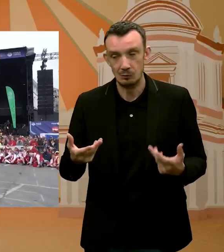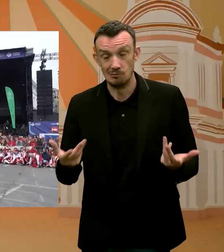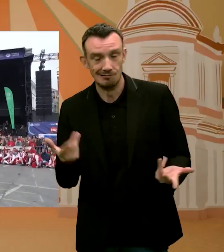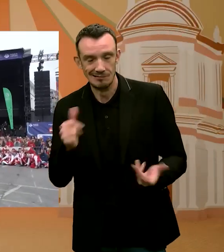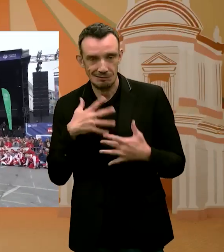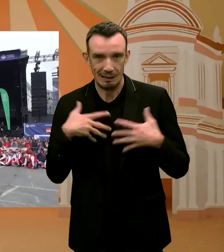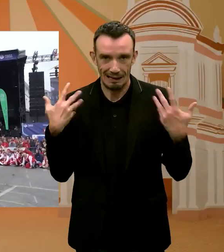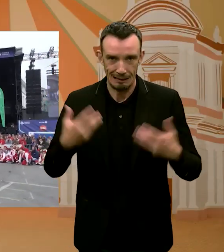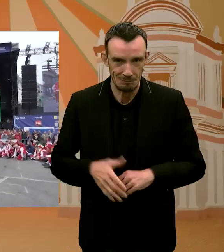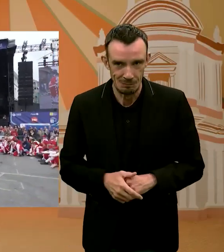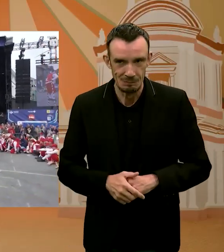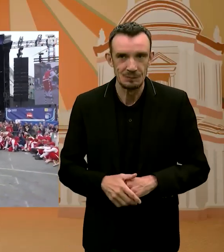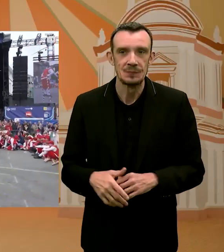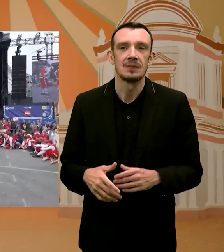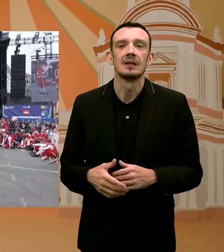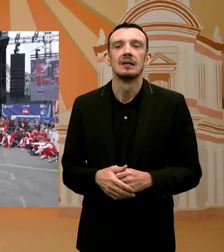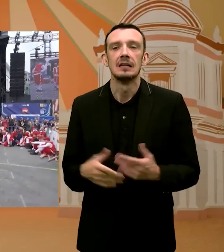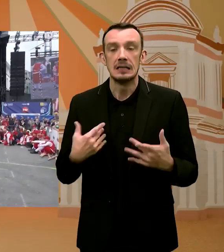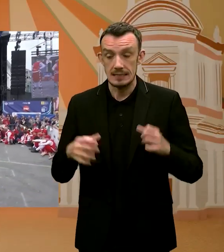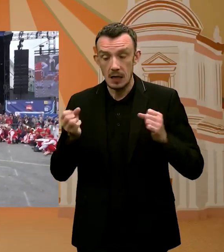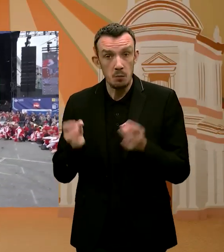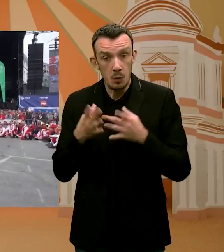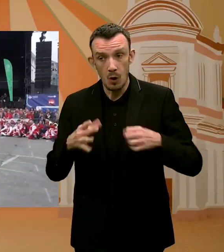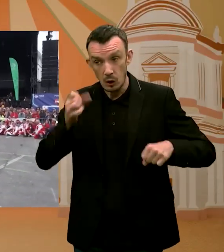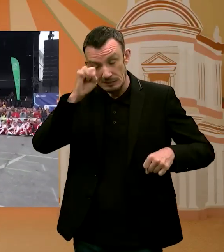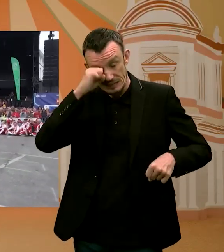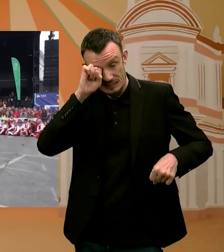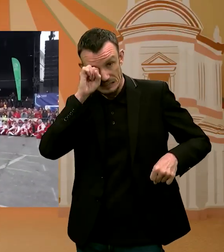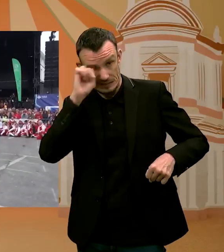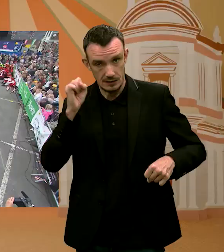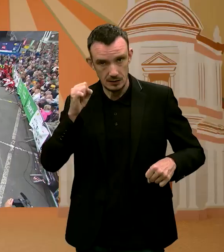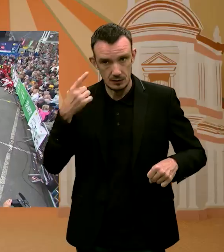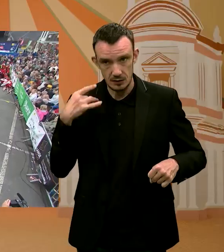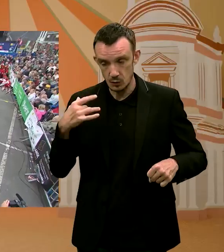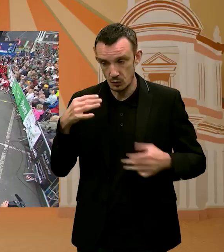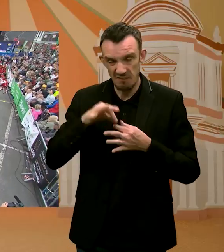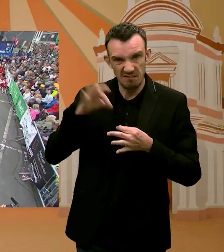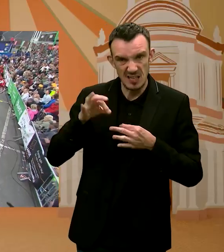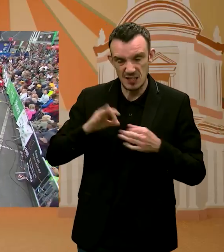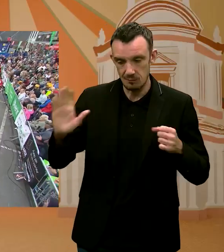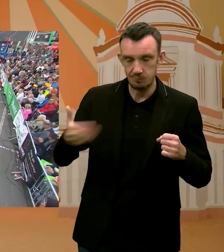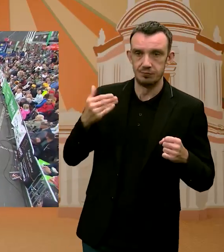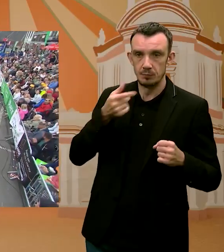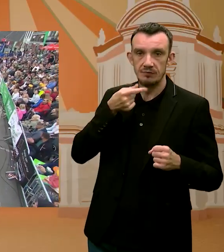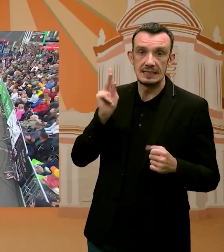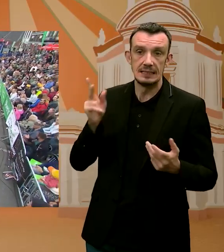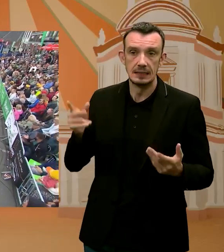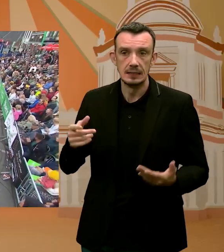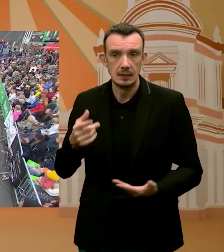plus faible et c'est là qu'on peut tomber puisque c'est là que l'inattention peut arriver. Oh le pauvre Robin, il a des coups d'avant, des coups en arrière, les 2